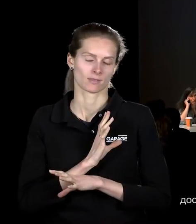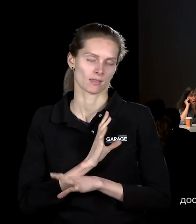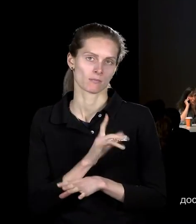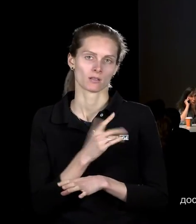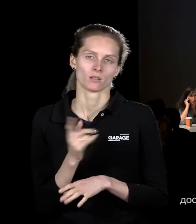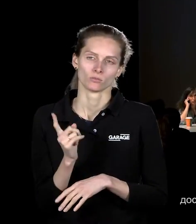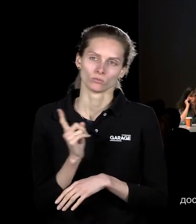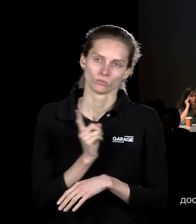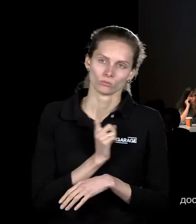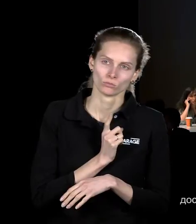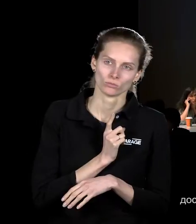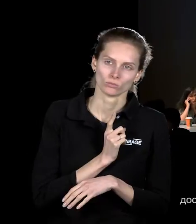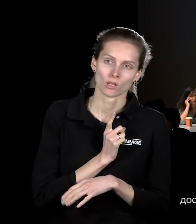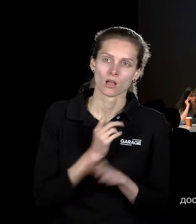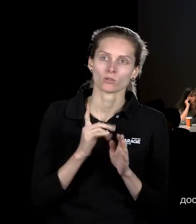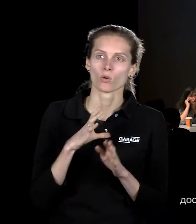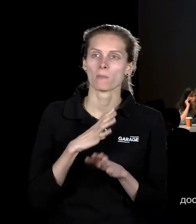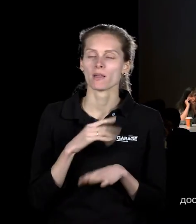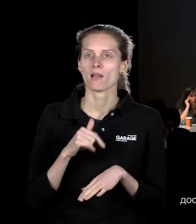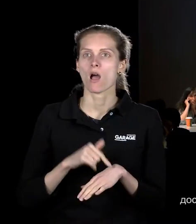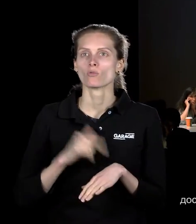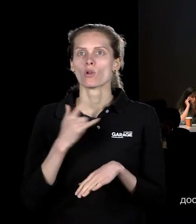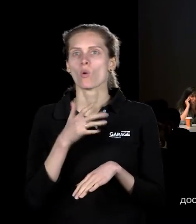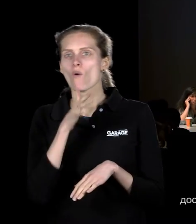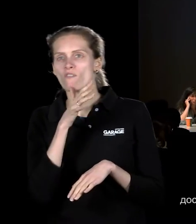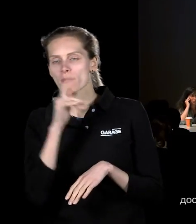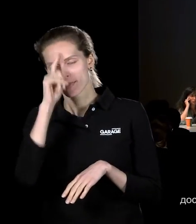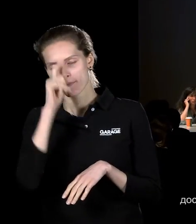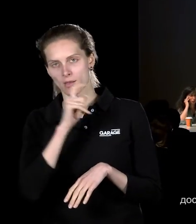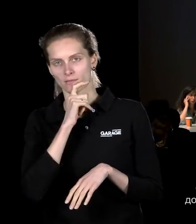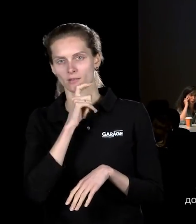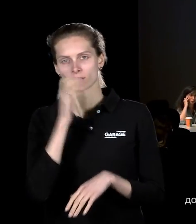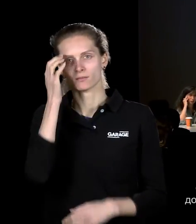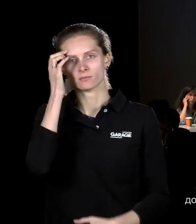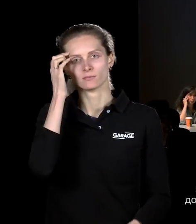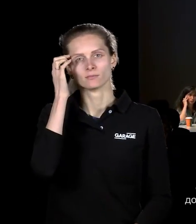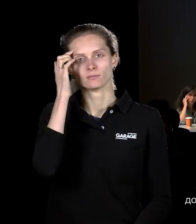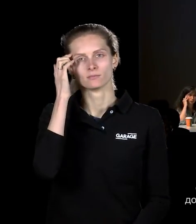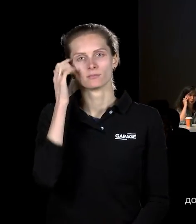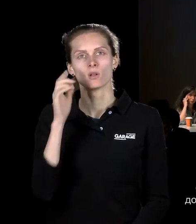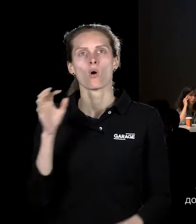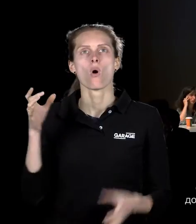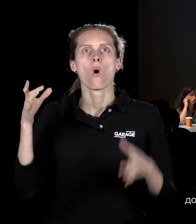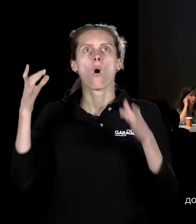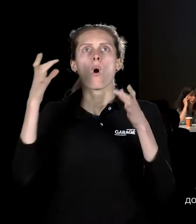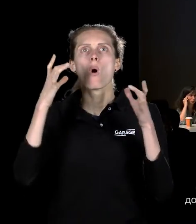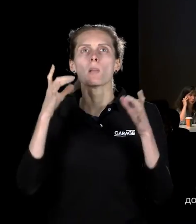достижимый эффект отсутствия времени. Отсутствие каких-либо примет времени, чтобы не было ни облачка,